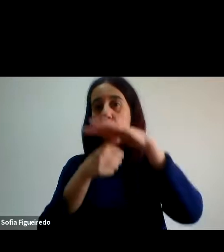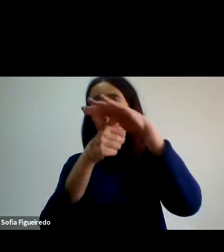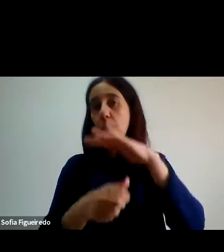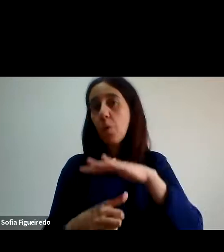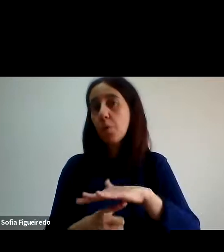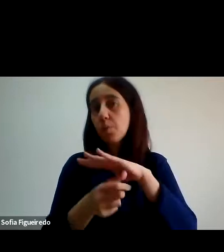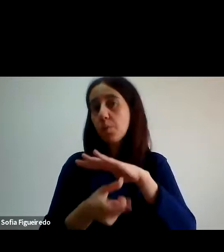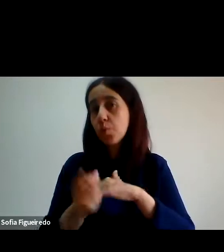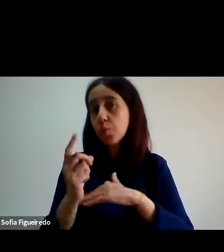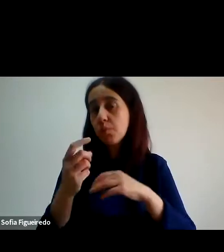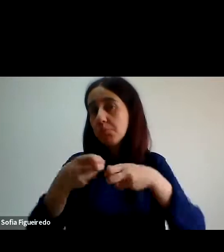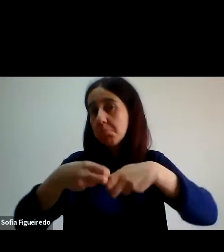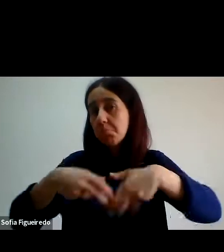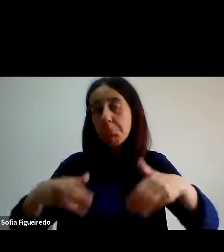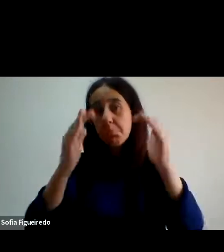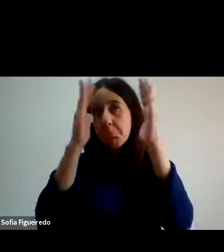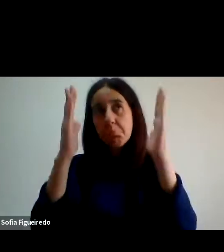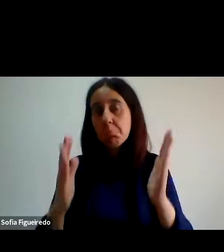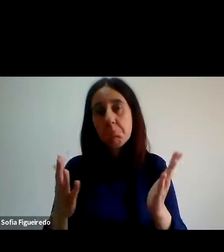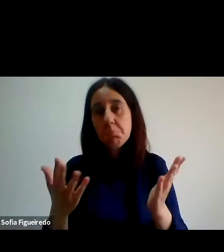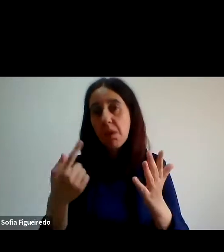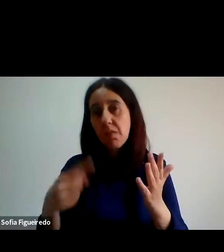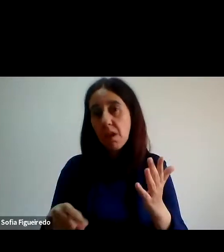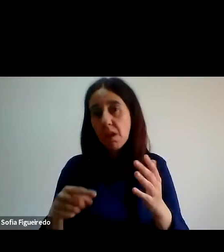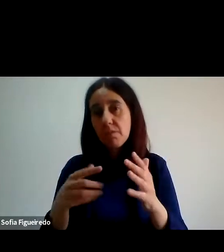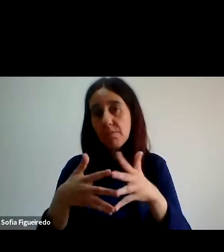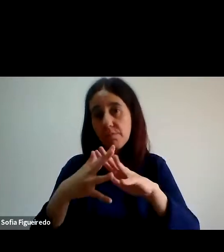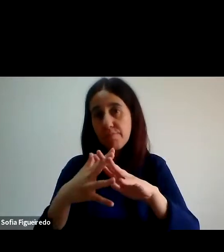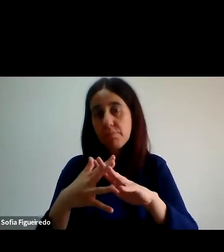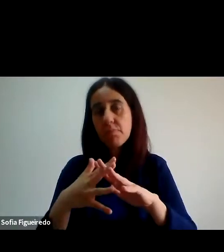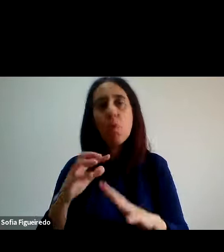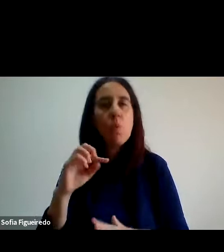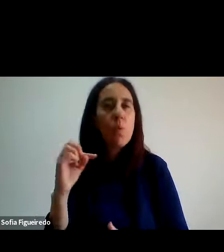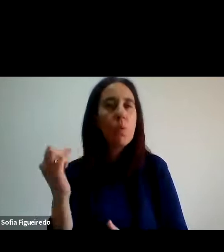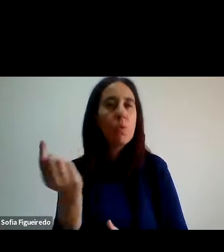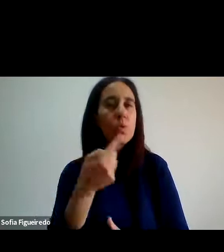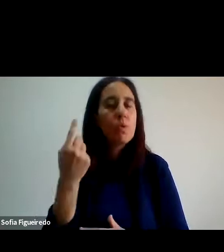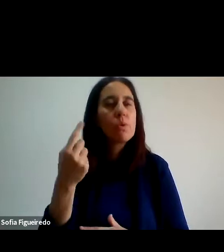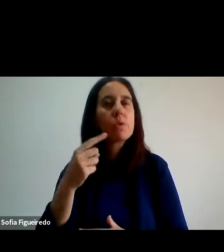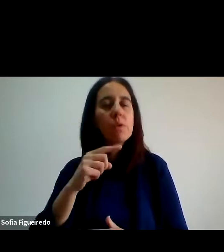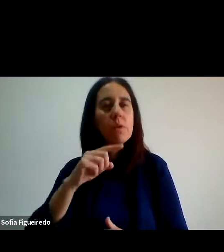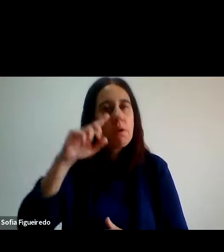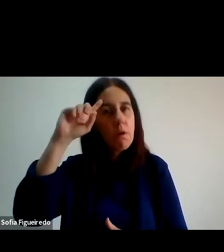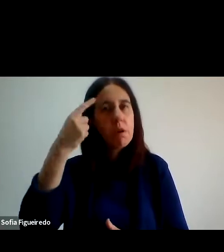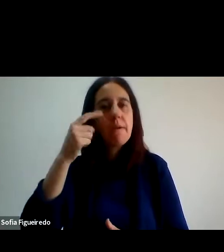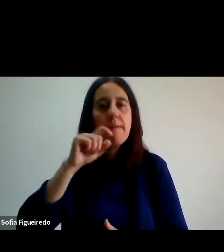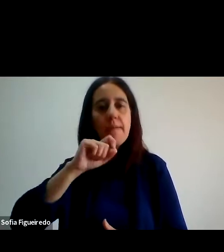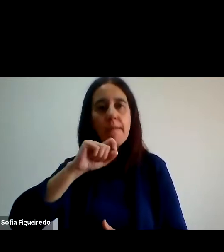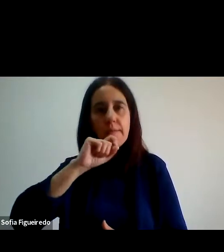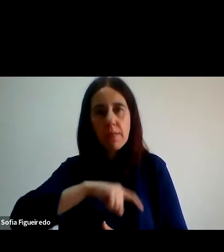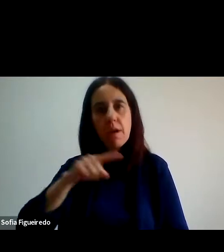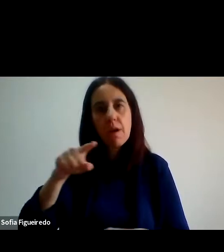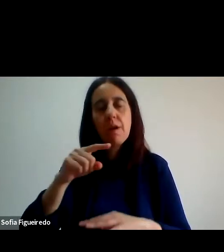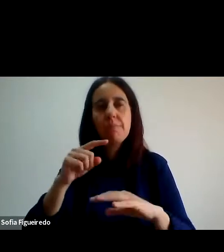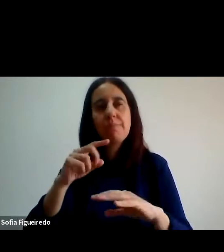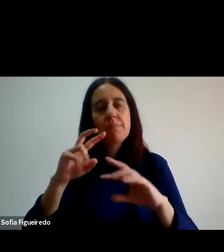uma organização matricial, uma organização hierárquica, todos devem saber poder falar sobre essa organização. E